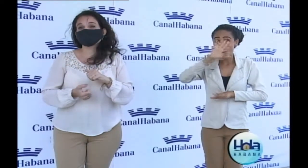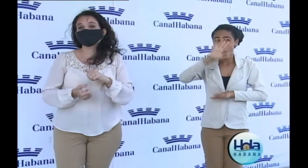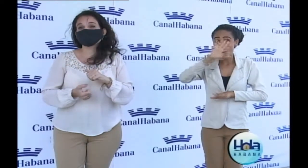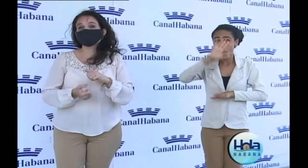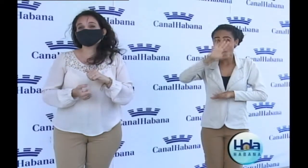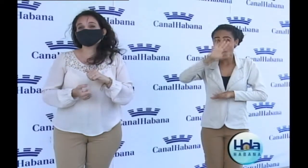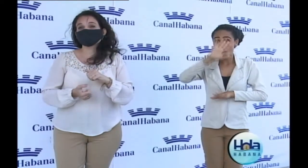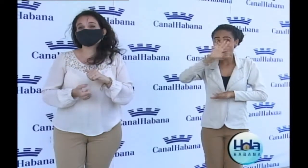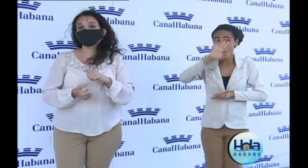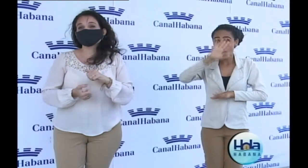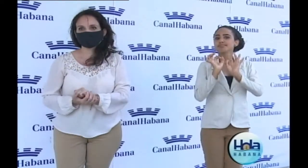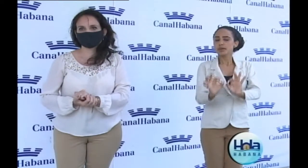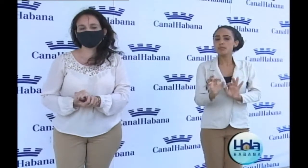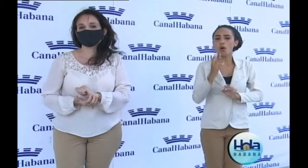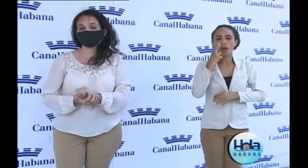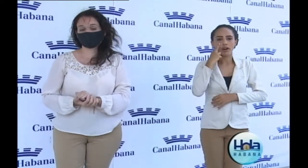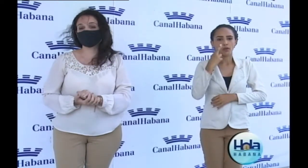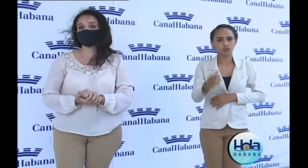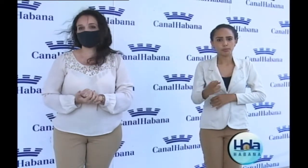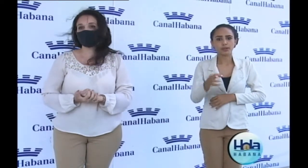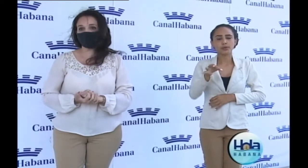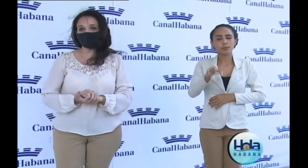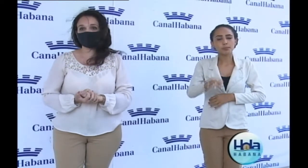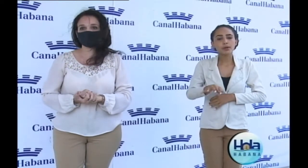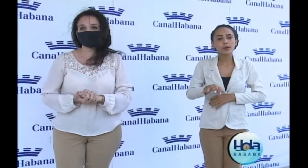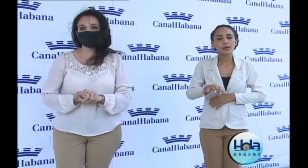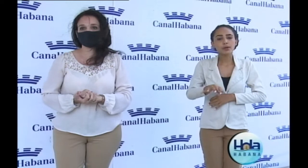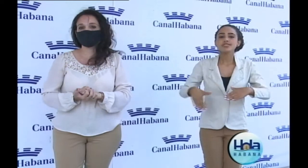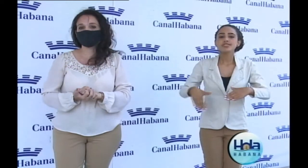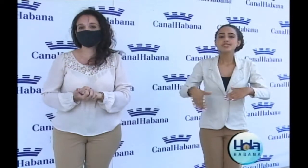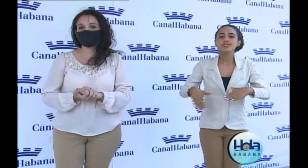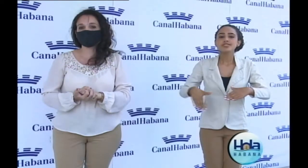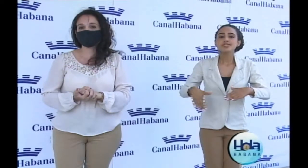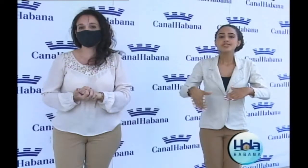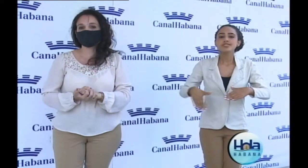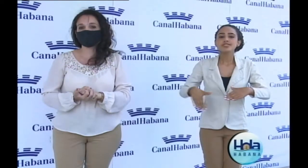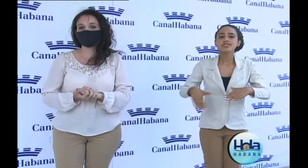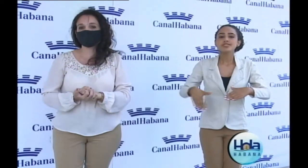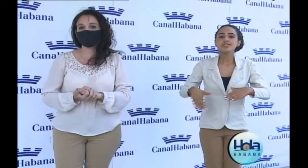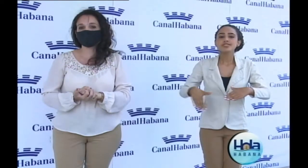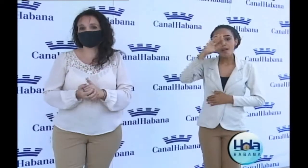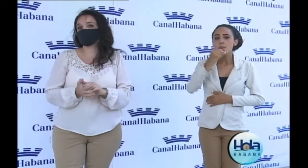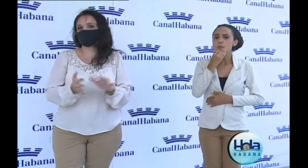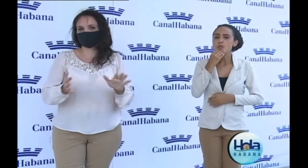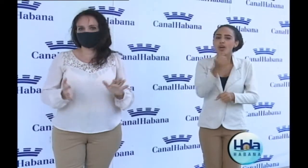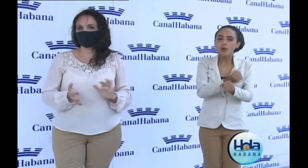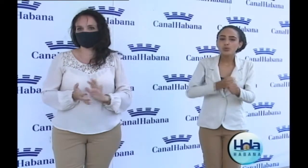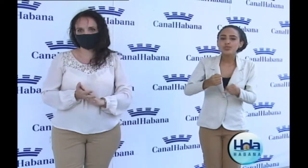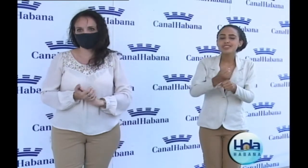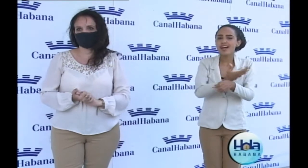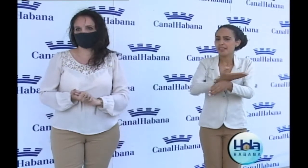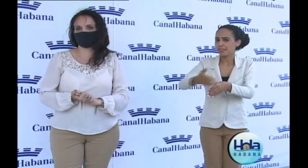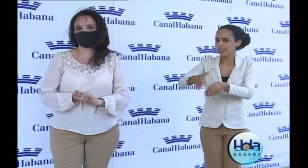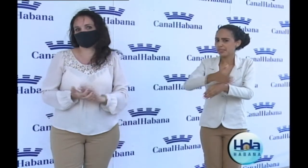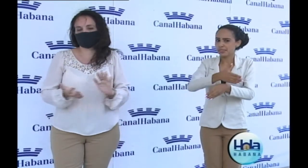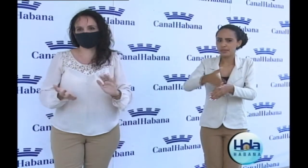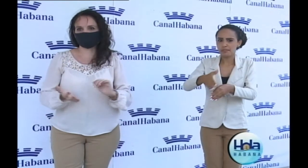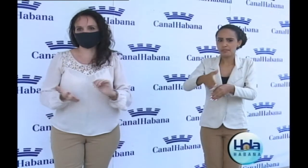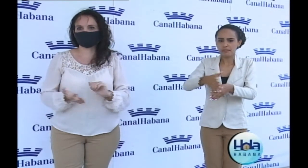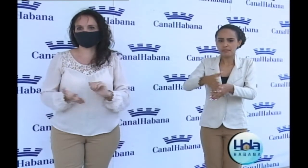el reconocimiento de esta lengua como símbolo de la comunidad sorda cubana y que permita su uso en diferentes contextos de la sociedad.